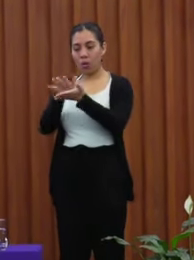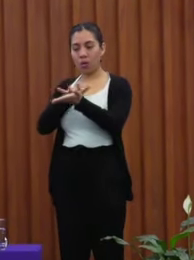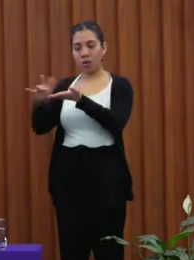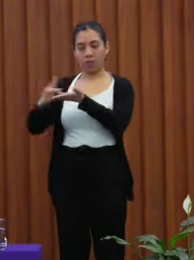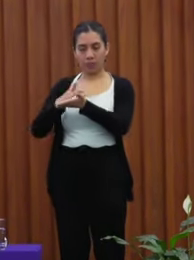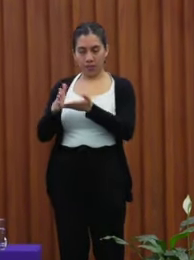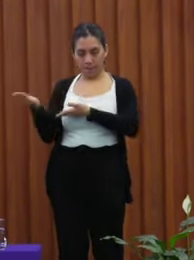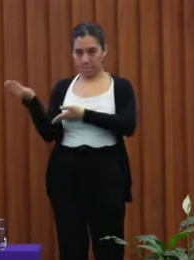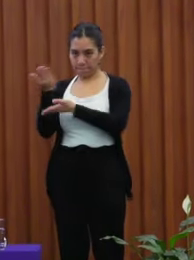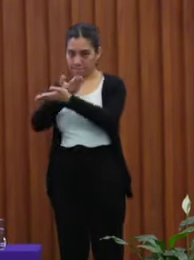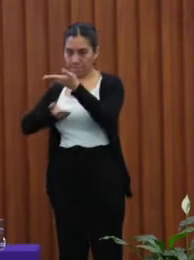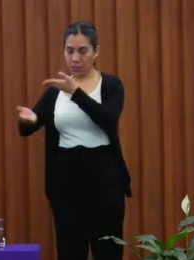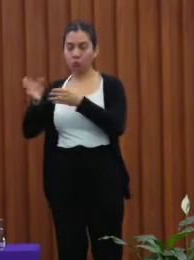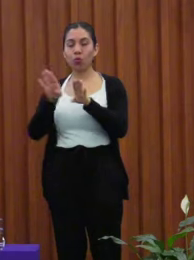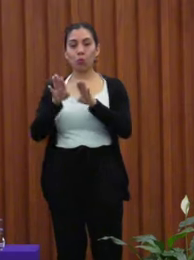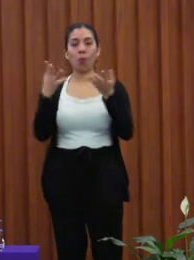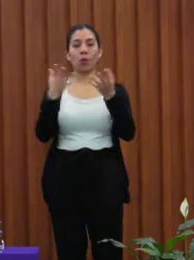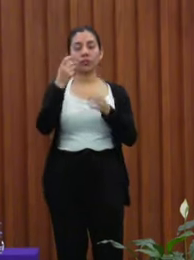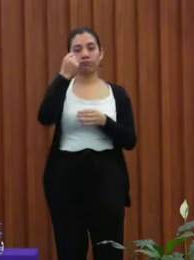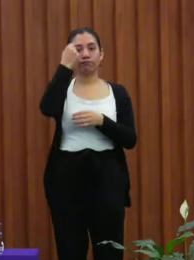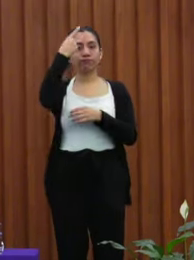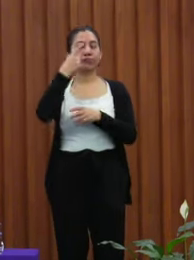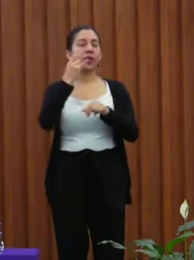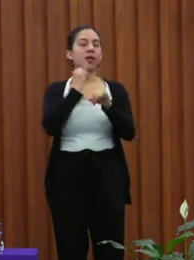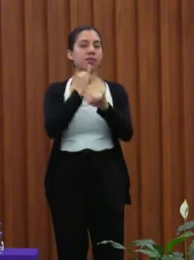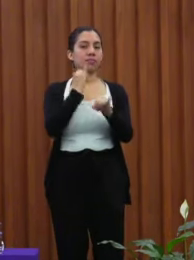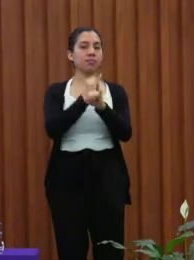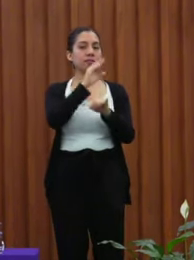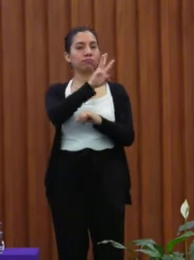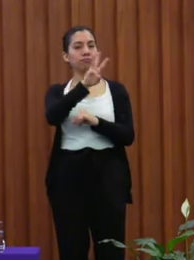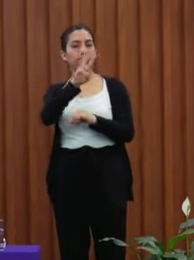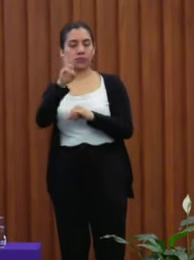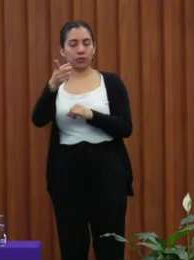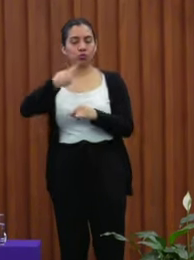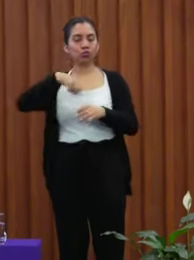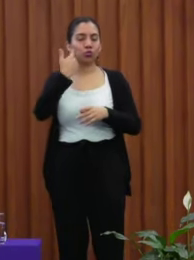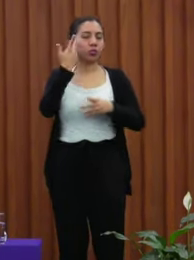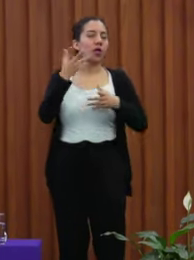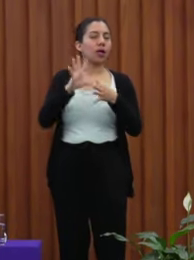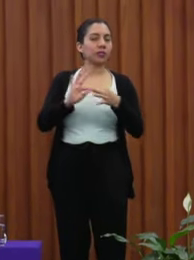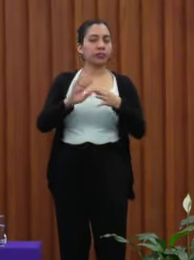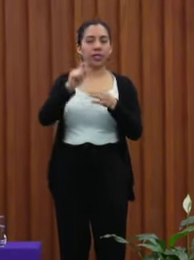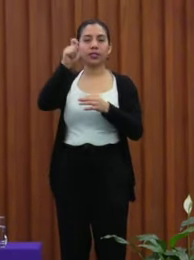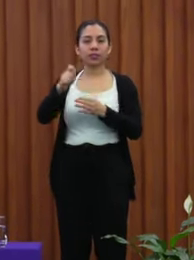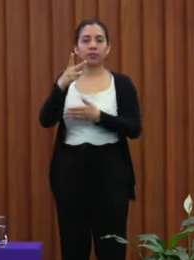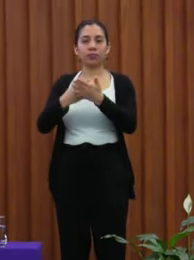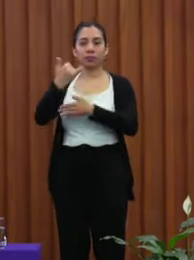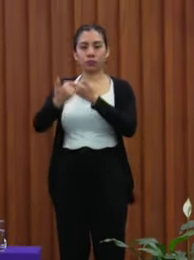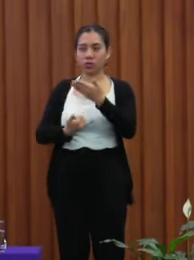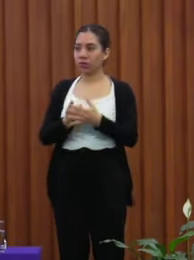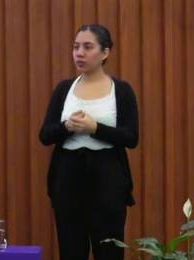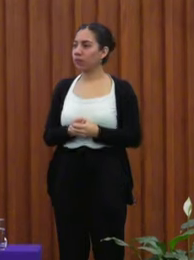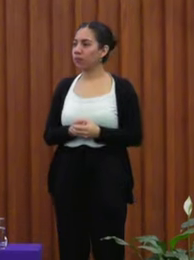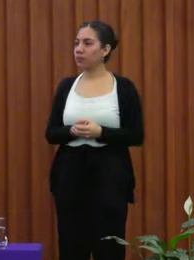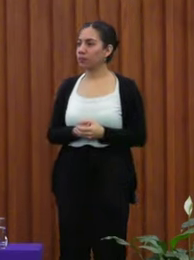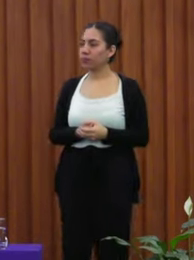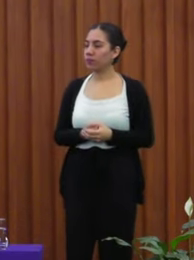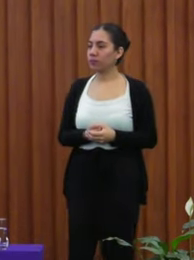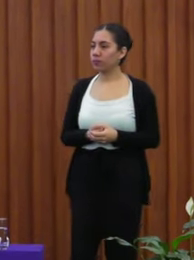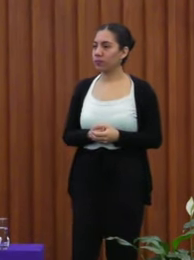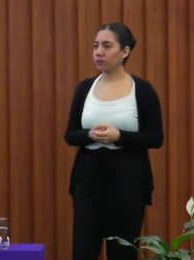presentar ahorita. Antes que nada, quisiéramos platicarles un poco de cómo se inicia este proyecto. De hecho, si me apoyan ahí con el PowerPoint,